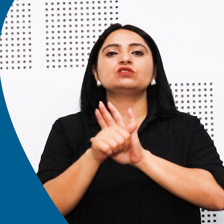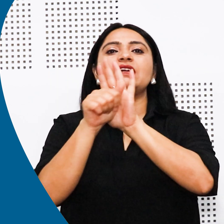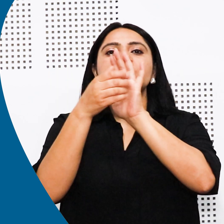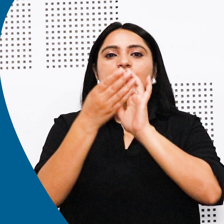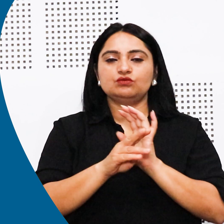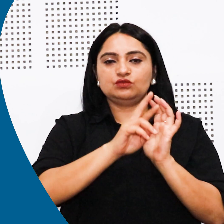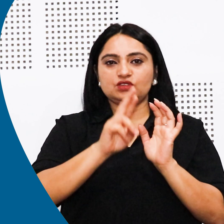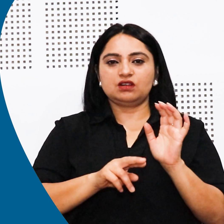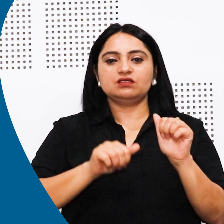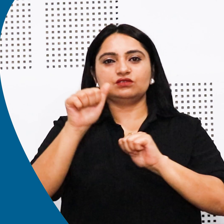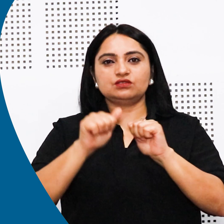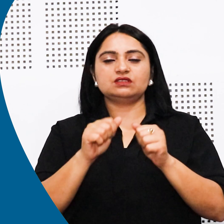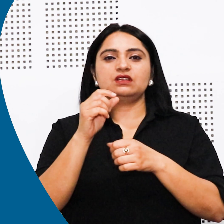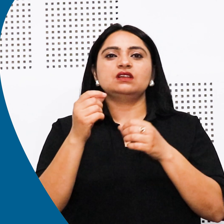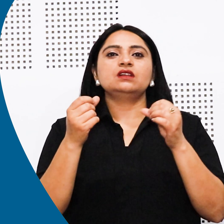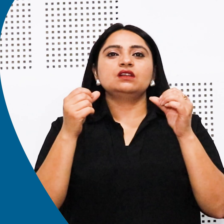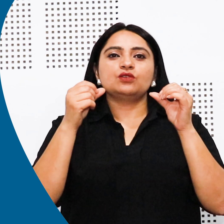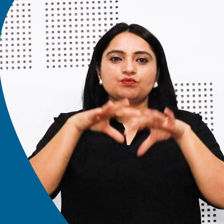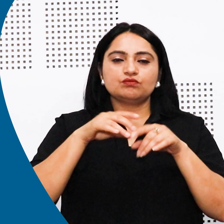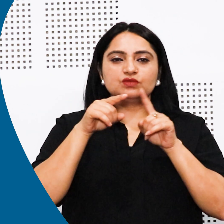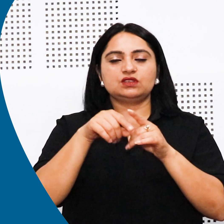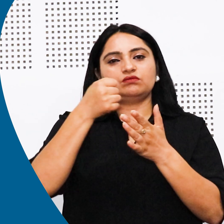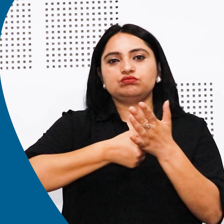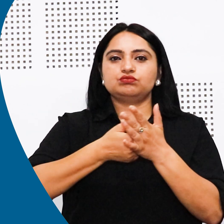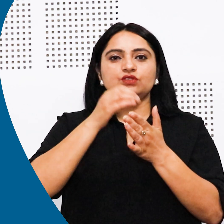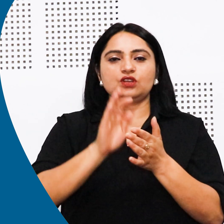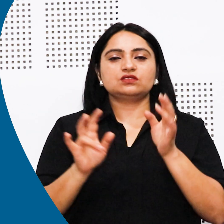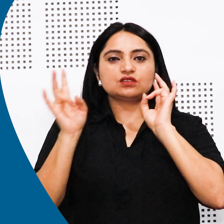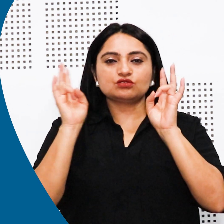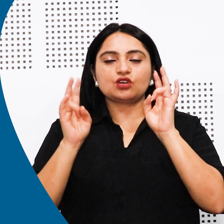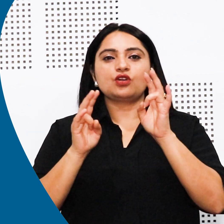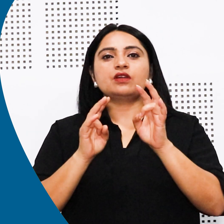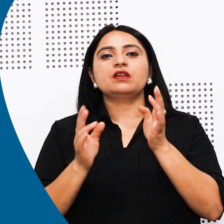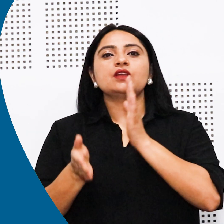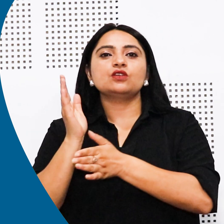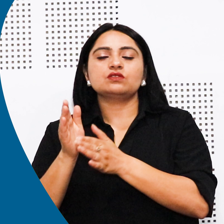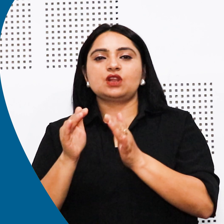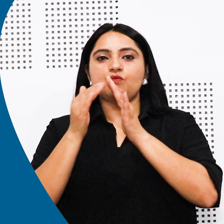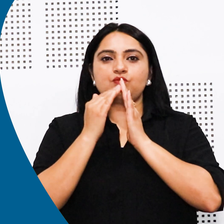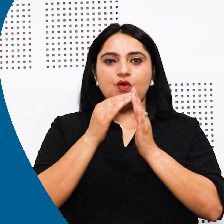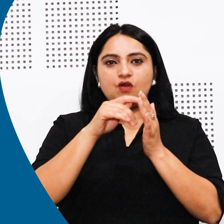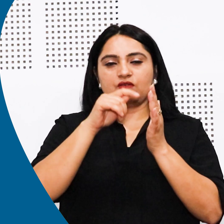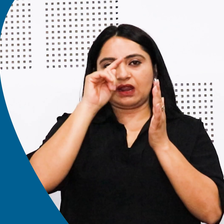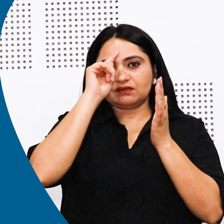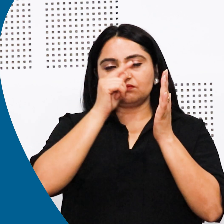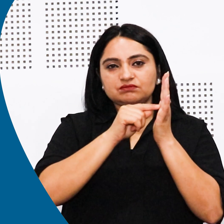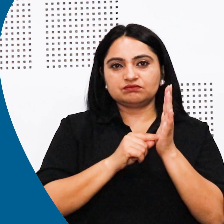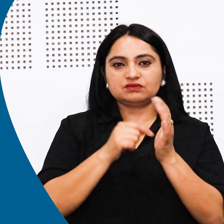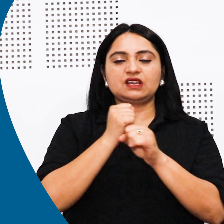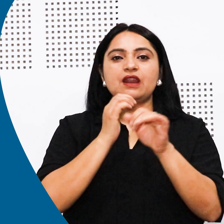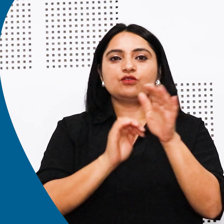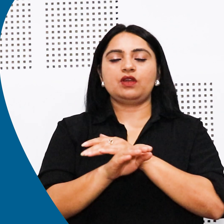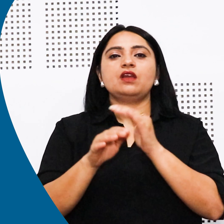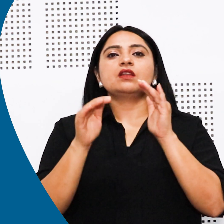हुन्छन् र जसले विपदसँग जुझ्न सक्छन्। शहरी योजना तथा भवन संहिताको कार्यान्वयन, भूकम्प प्रतिरोधी भवनको